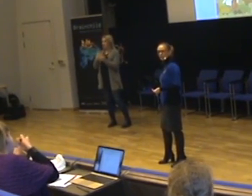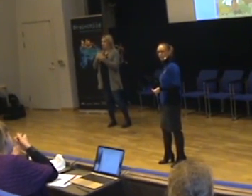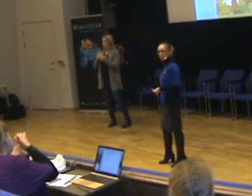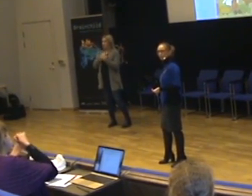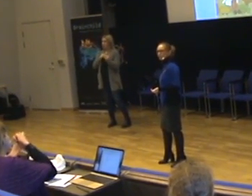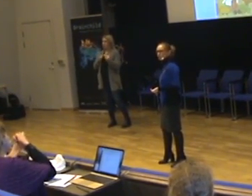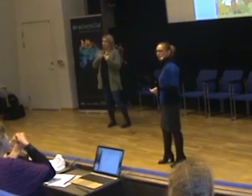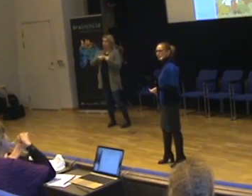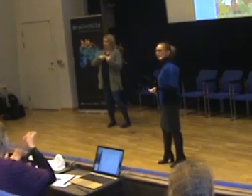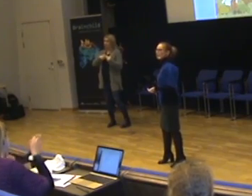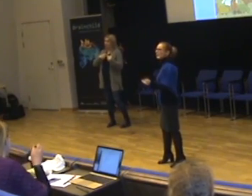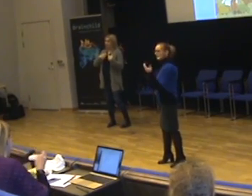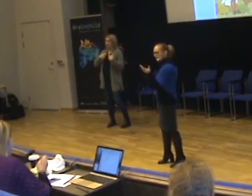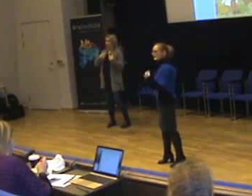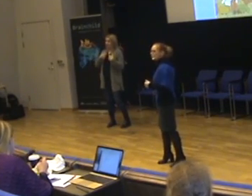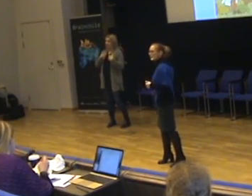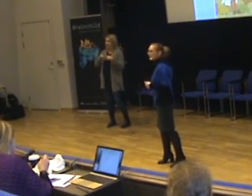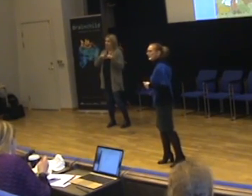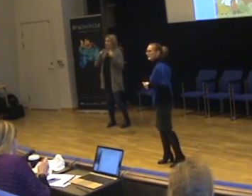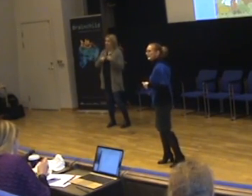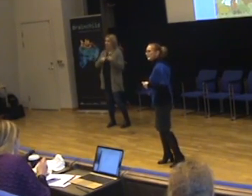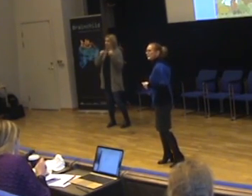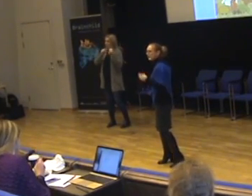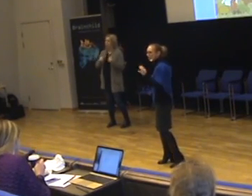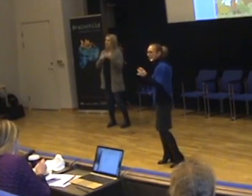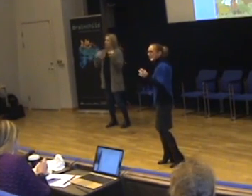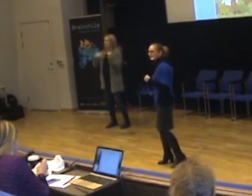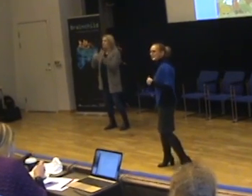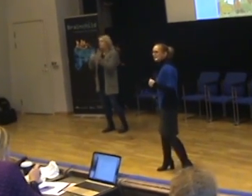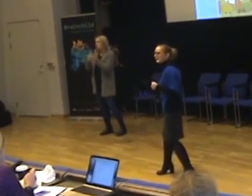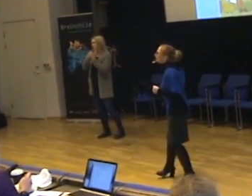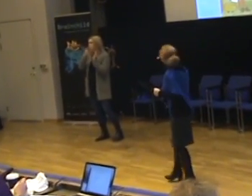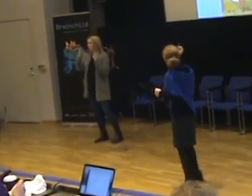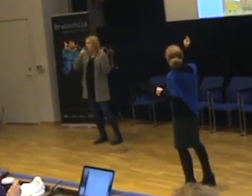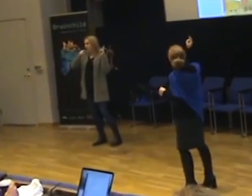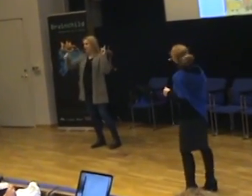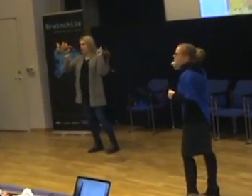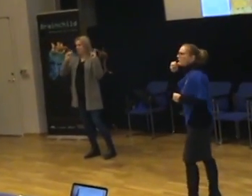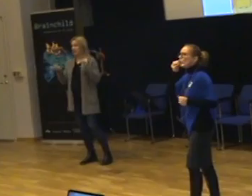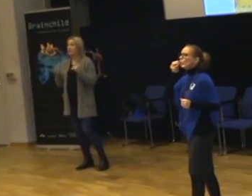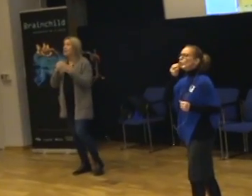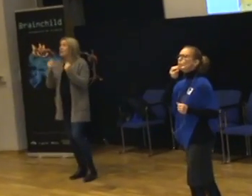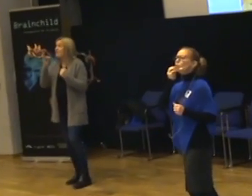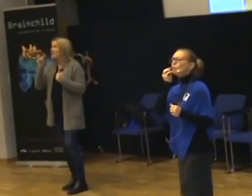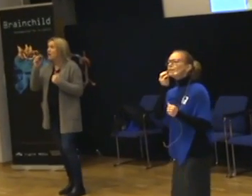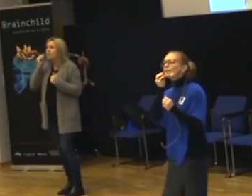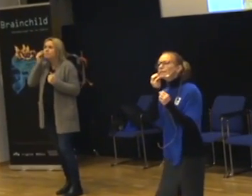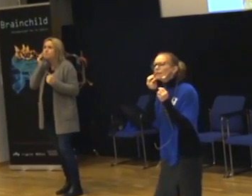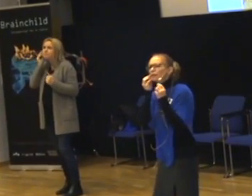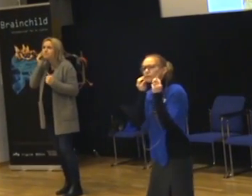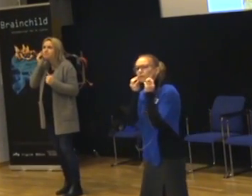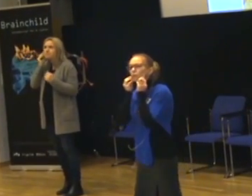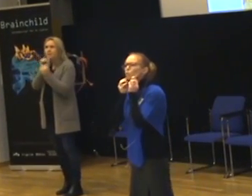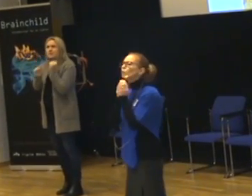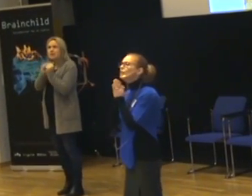ni känner till några av de här figurerna. Men jag sätter ju er in i några lite extra sen. Men Fia hon håller på med sin